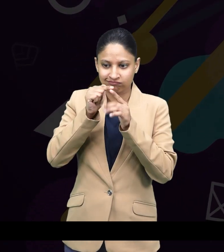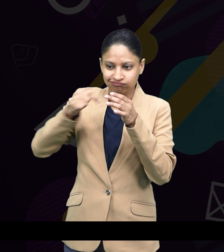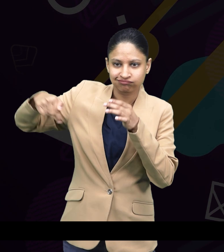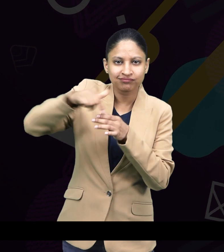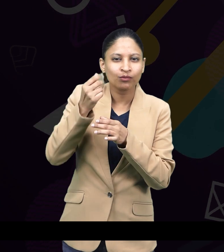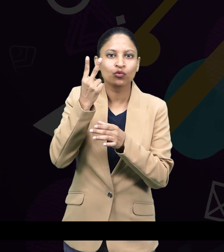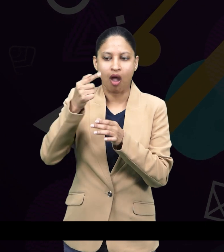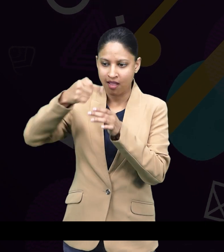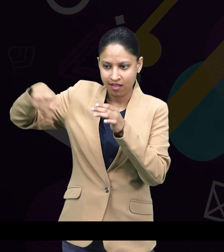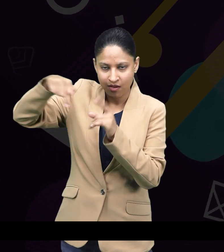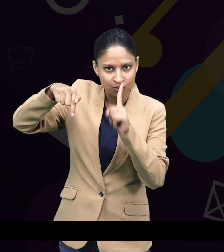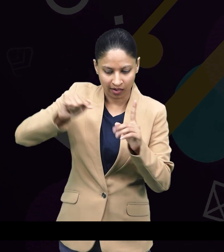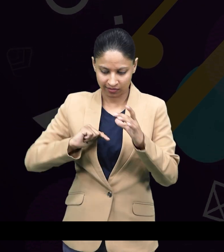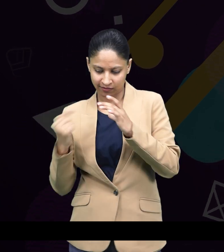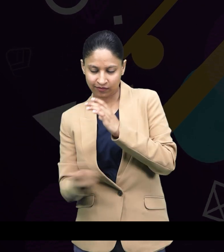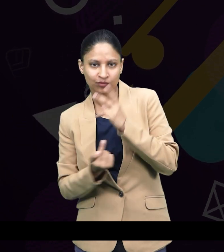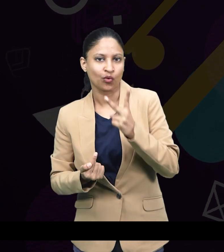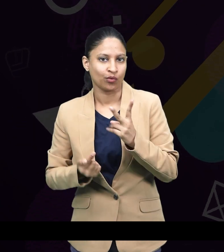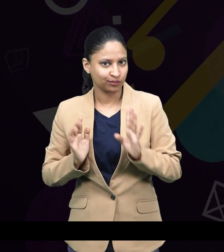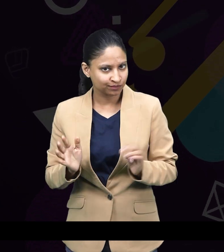2 किनारे,